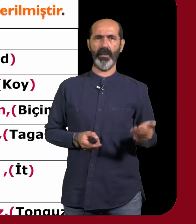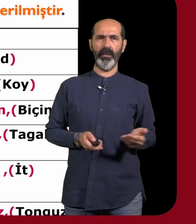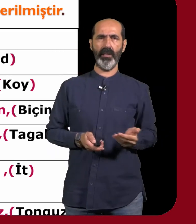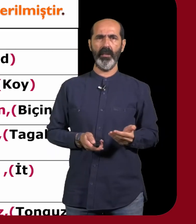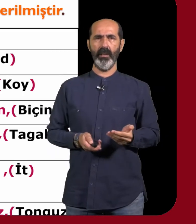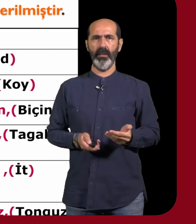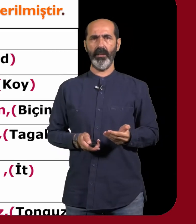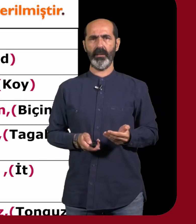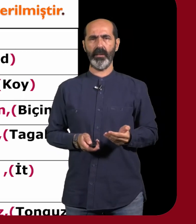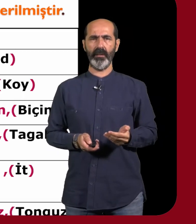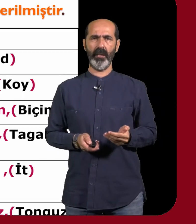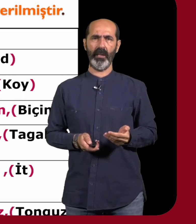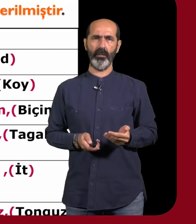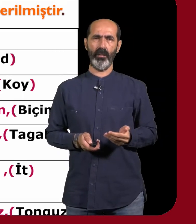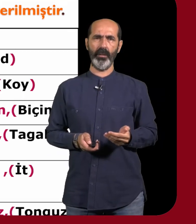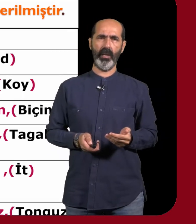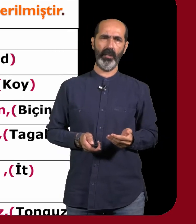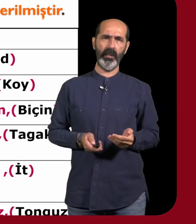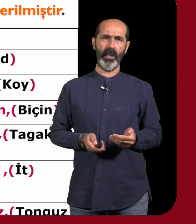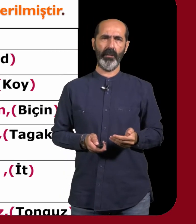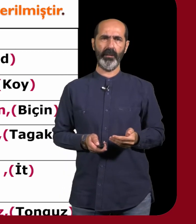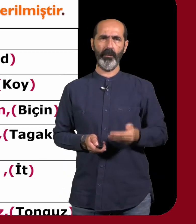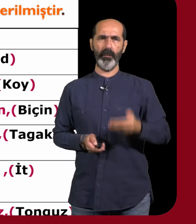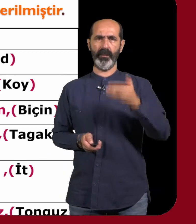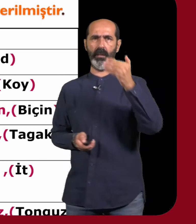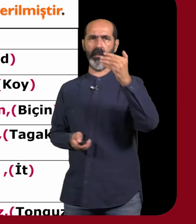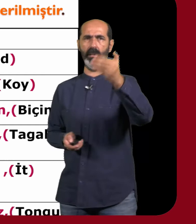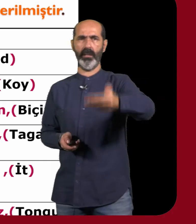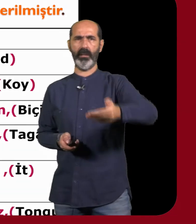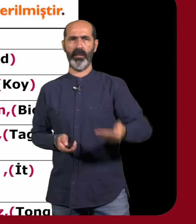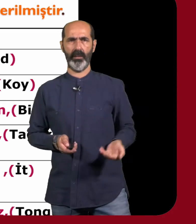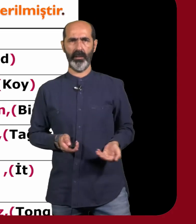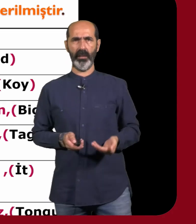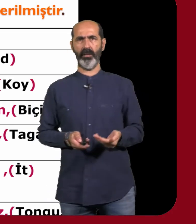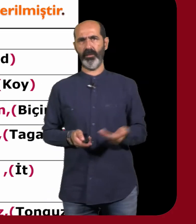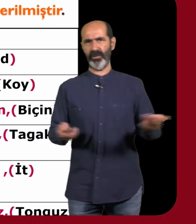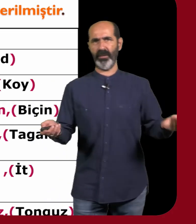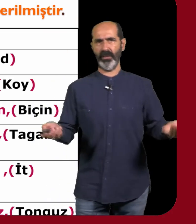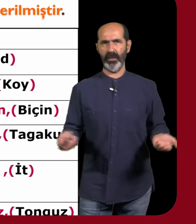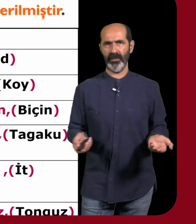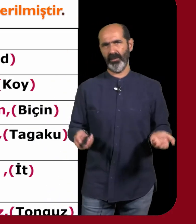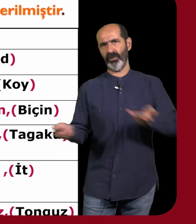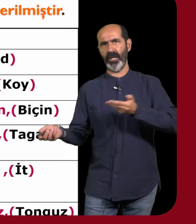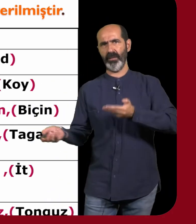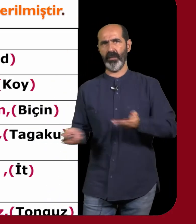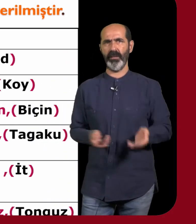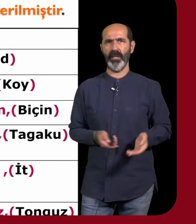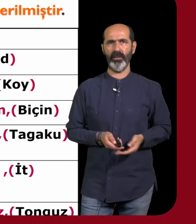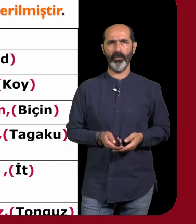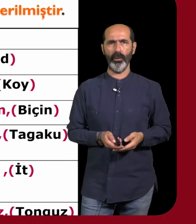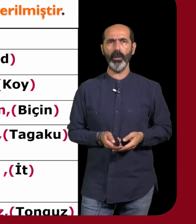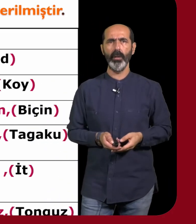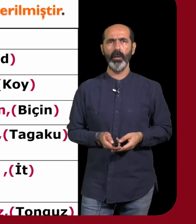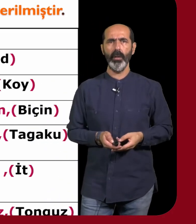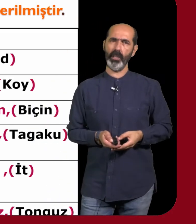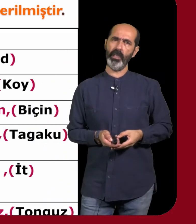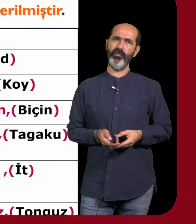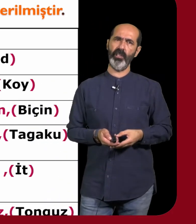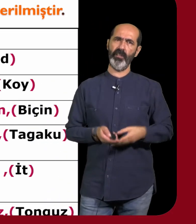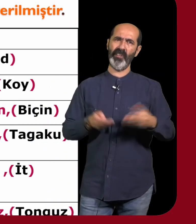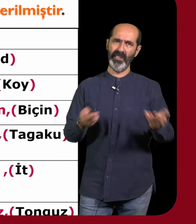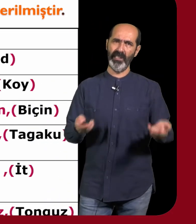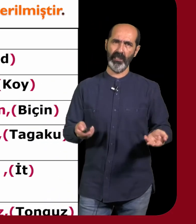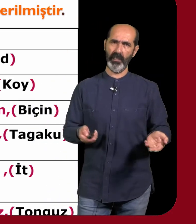yeni isimlerini dikkate alarak oraya ilave ettim meza ilk yıl sıçan yıl ısı çıkan yılı diye geçiyor